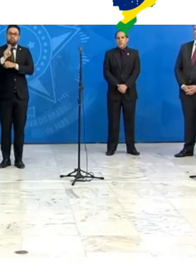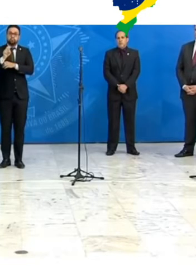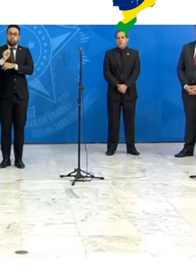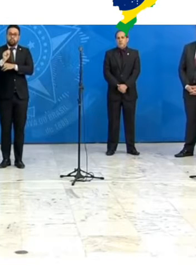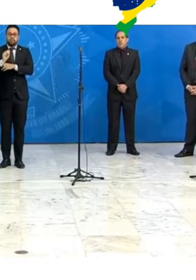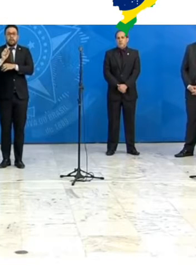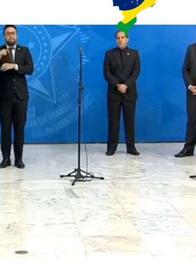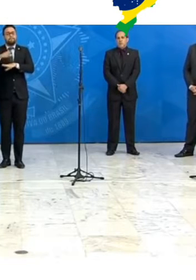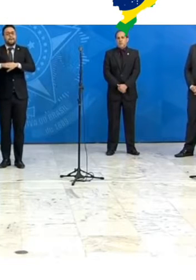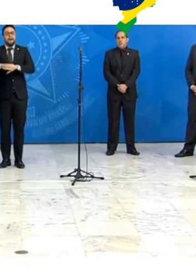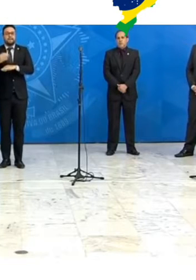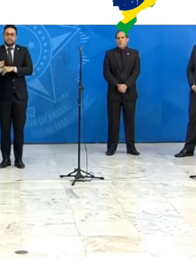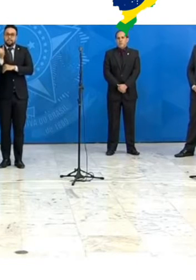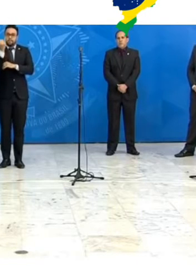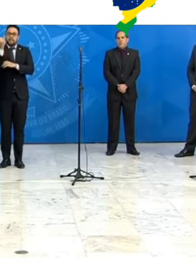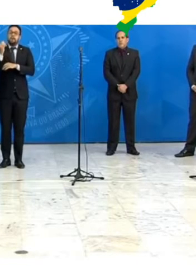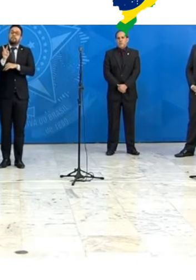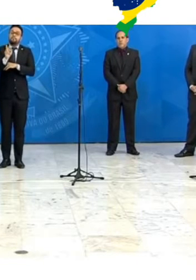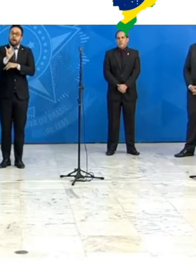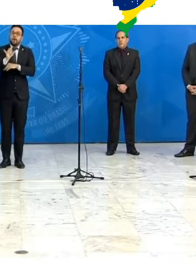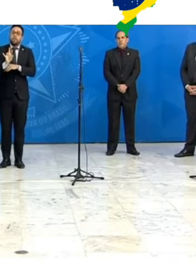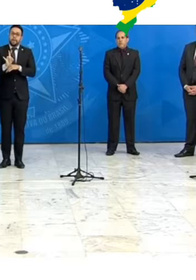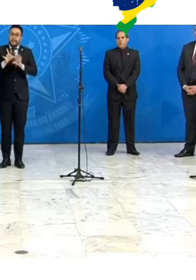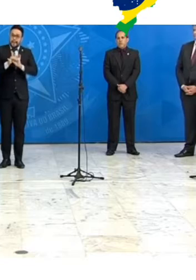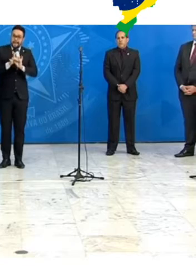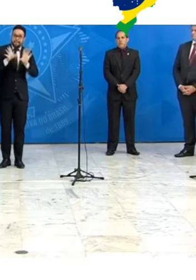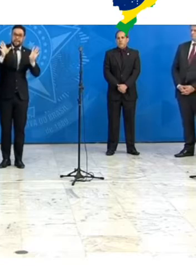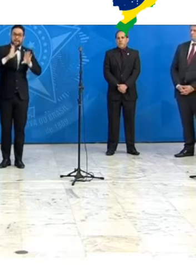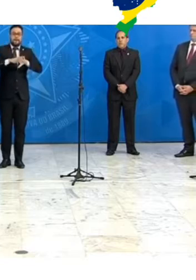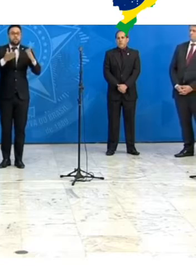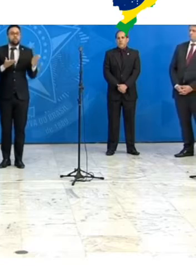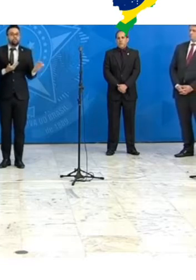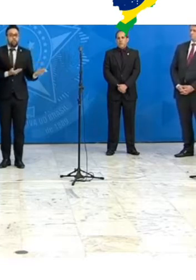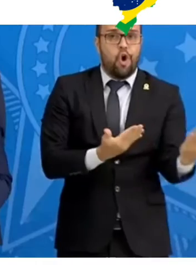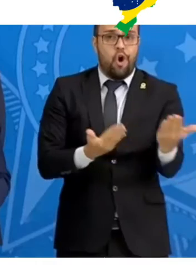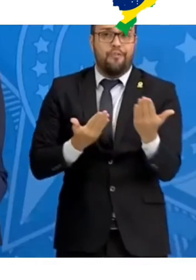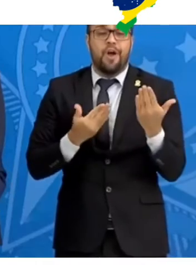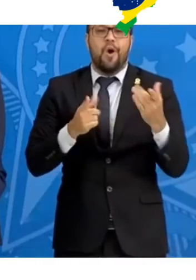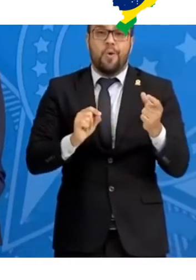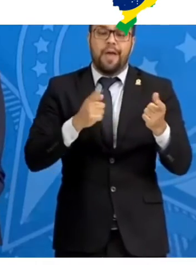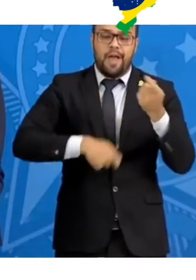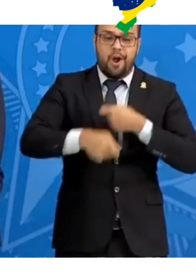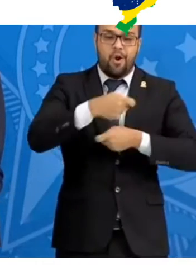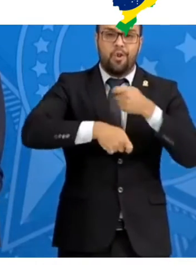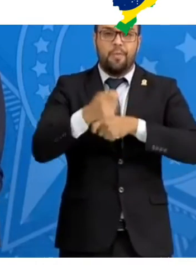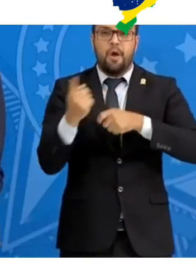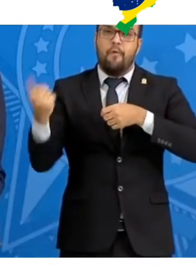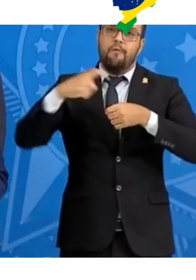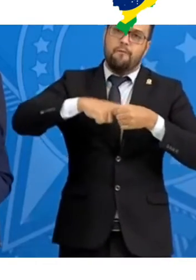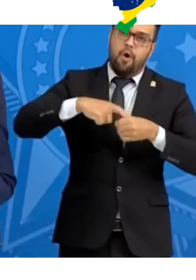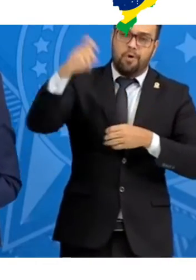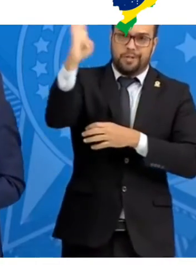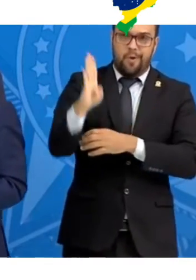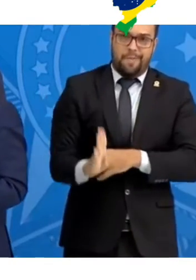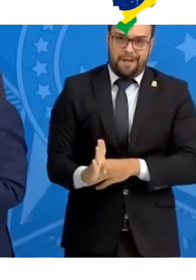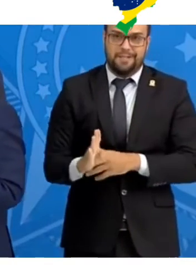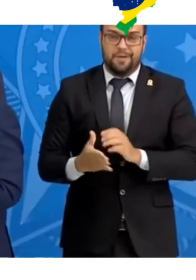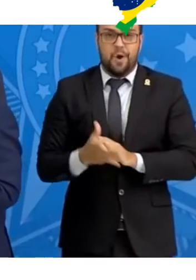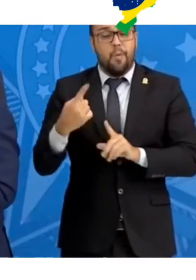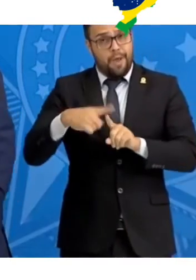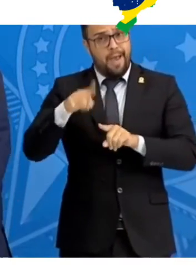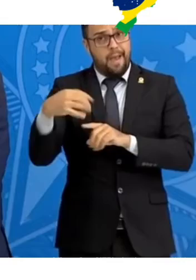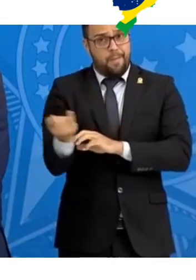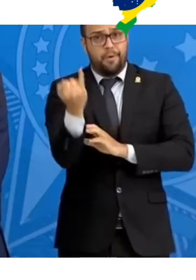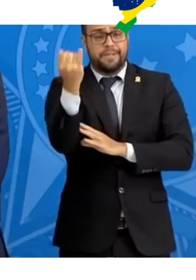vamos lenta e gradualmente liberando os mais jovens para que a atividade econômica possa ser retomada no Brasil, porque é importante